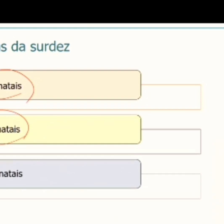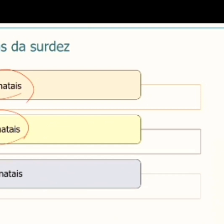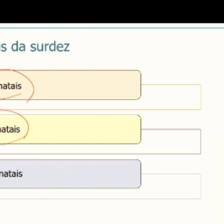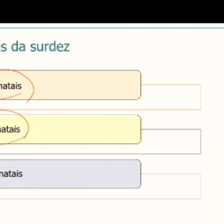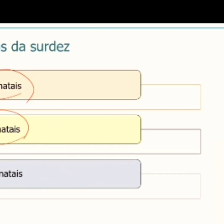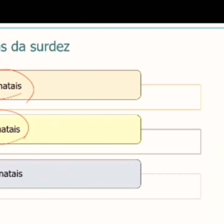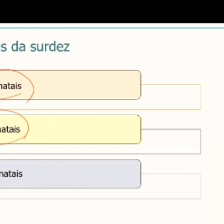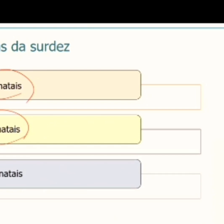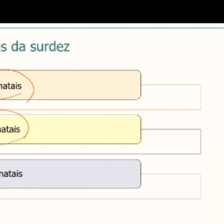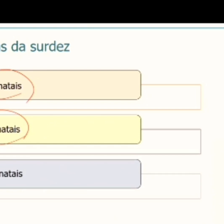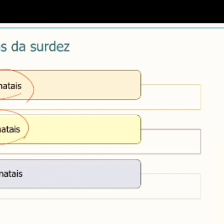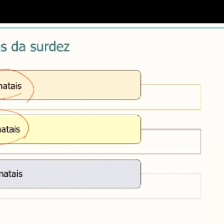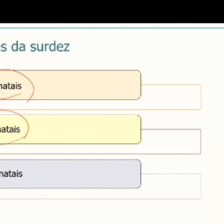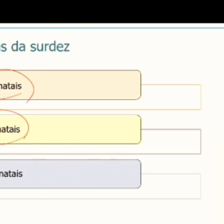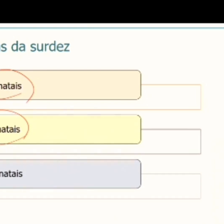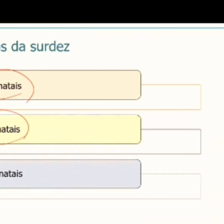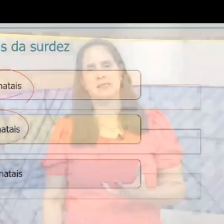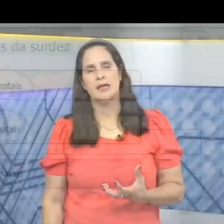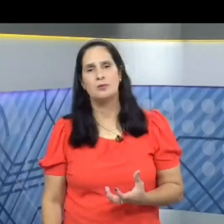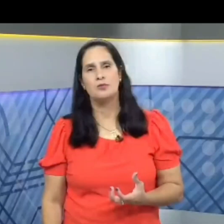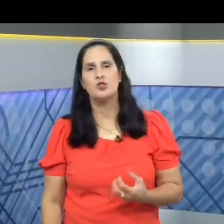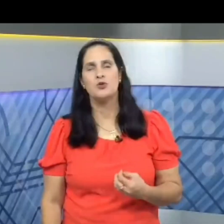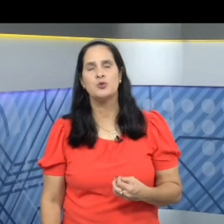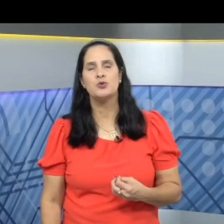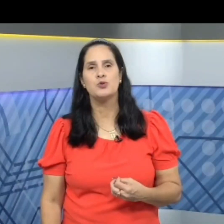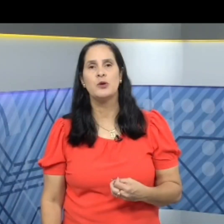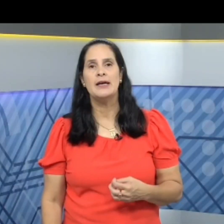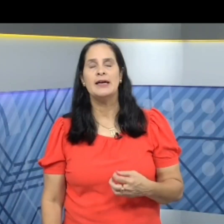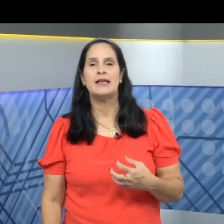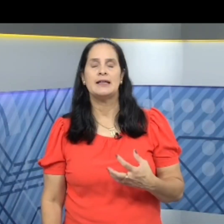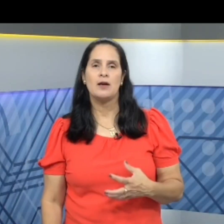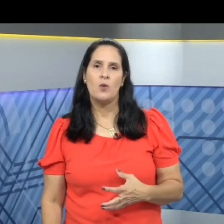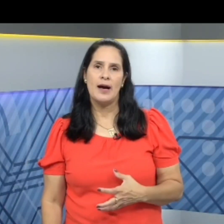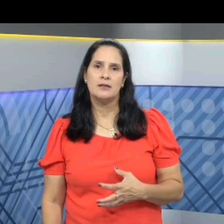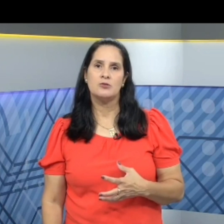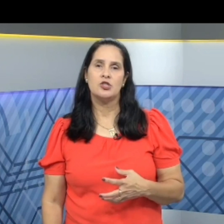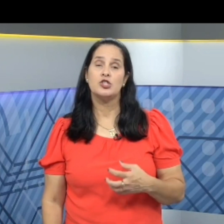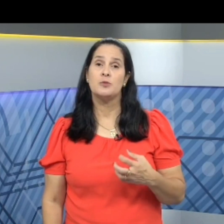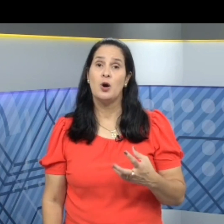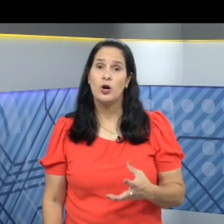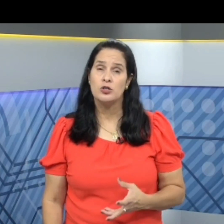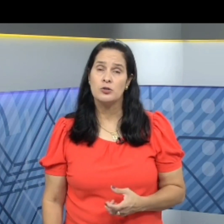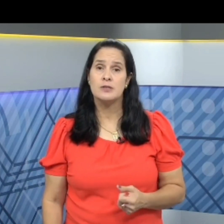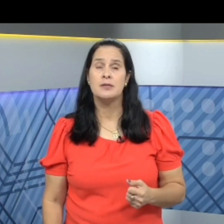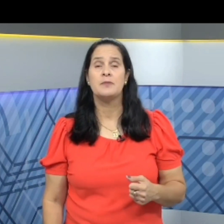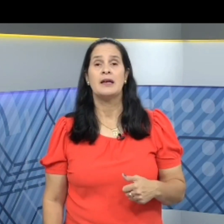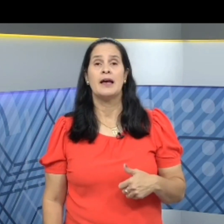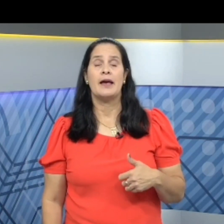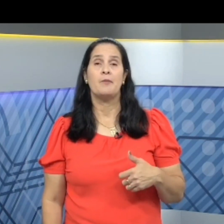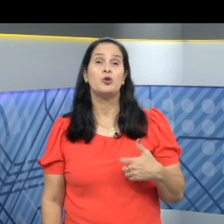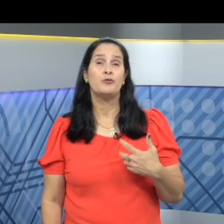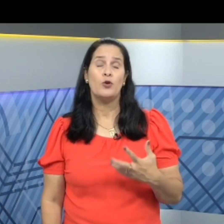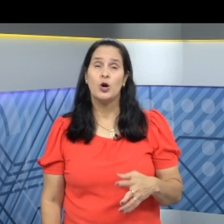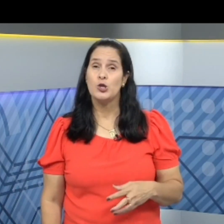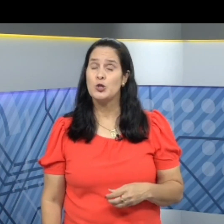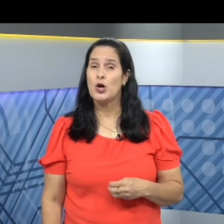Antigamente, nós tínhamos mais casos, por exemplo, de uso inadequado de antibióticos, muito forte,